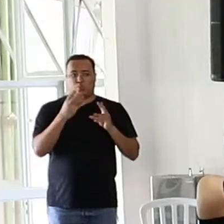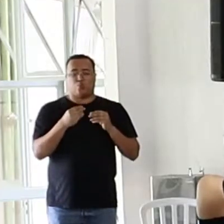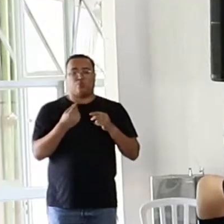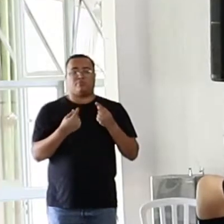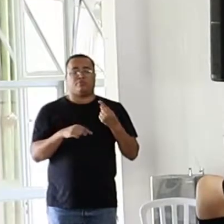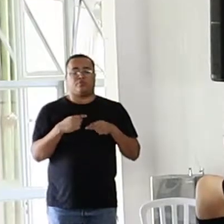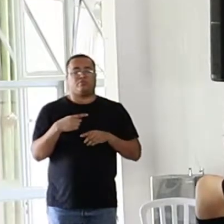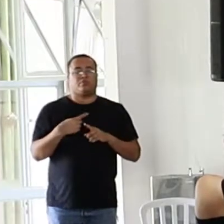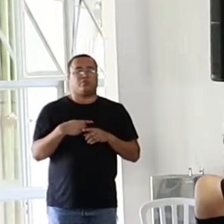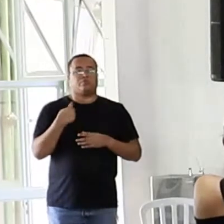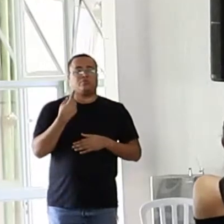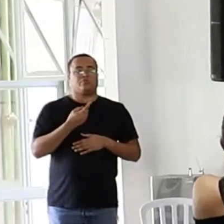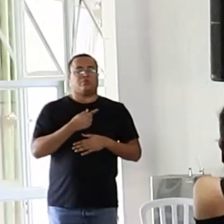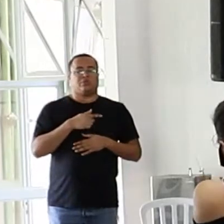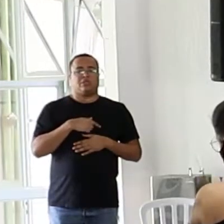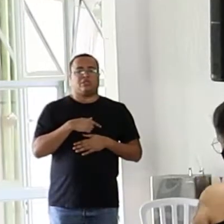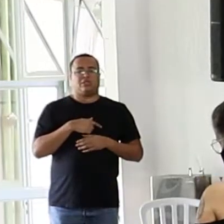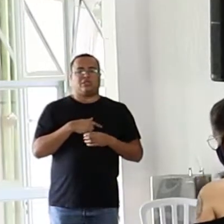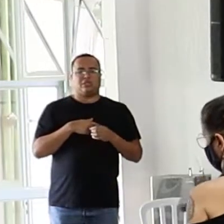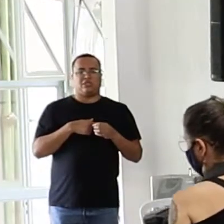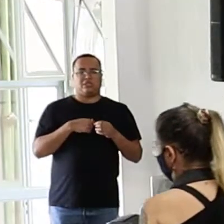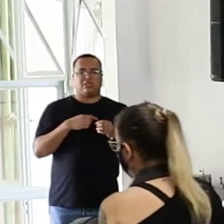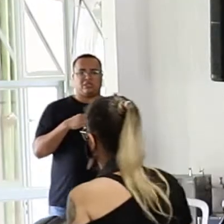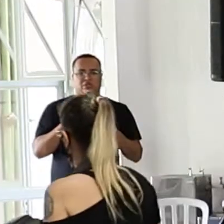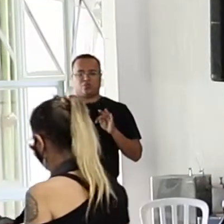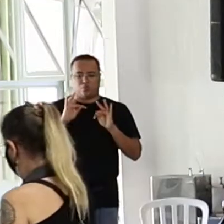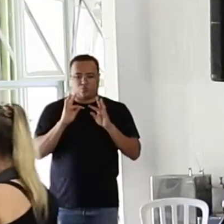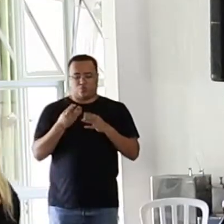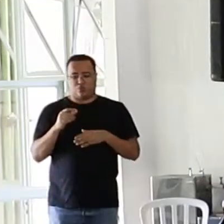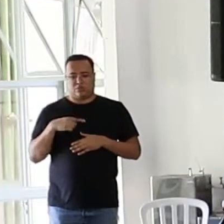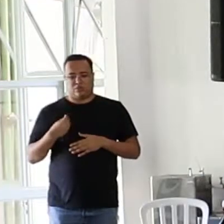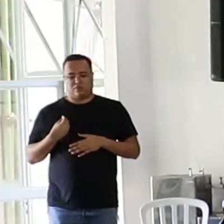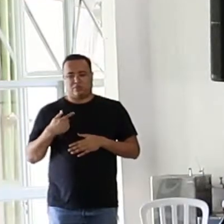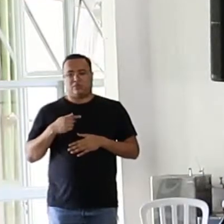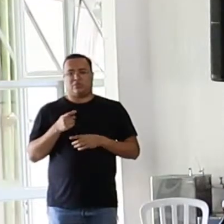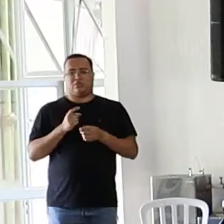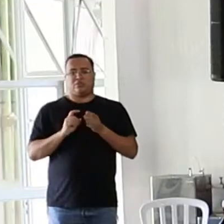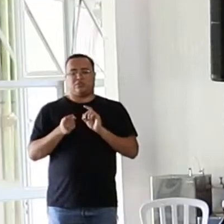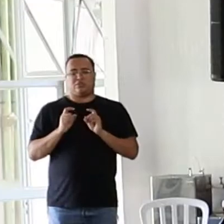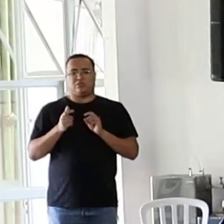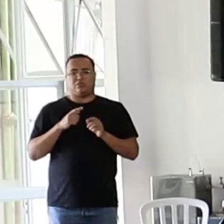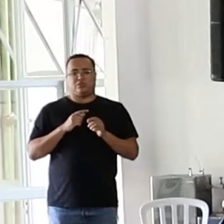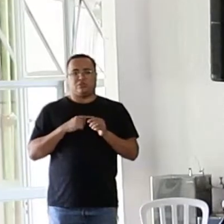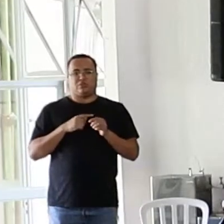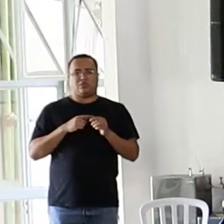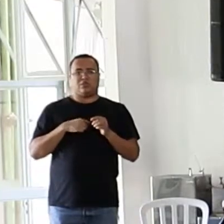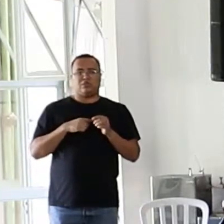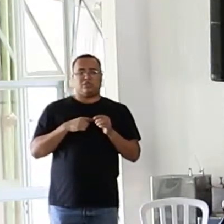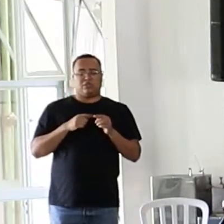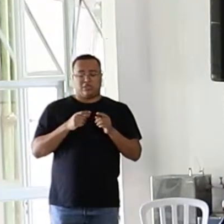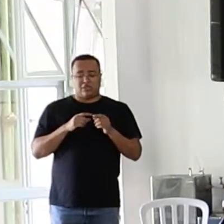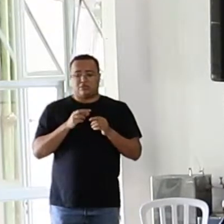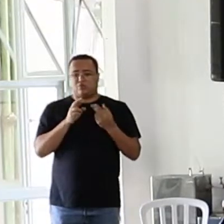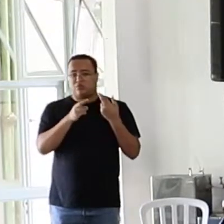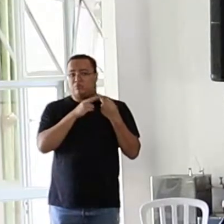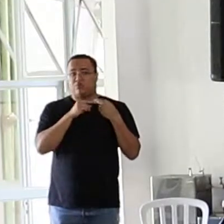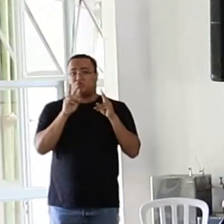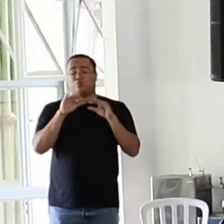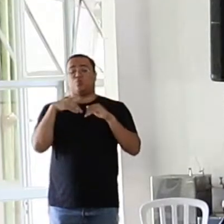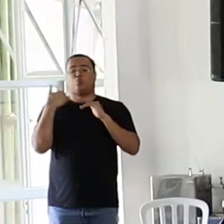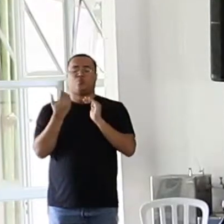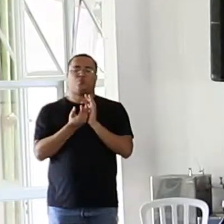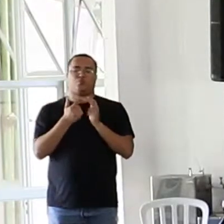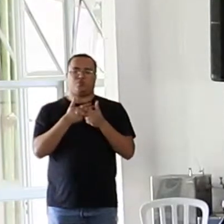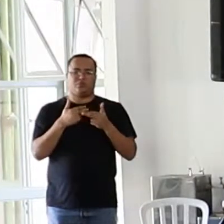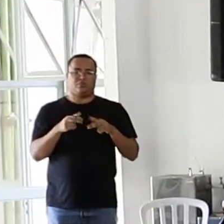o que nós somos um híbrido entre município Estado então tudo tá aqui é a gestão ela tem responsabilidade sobre todas as coisas